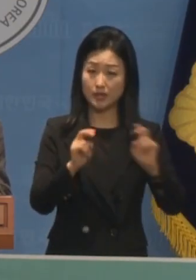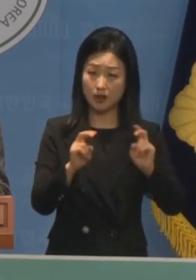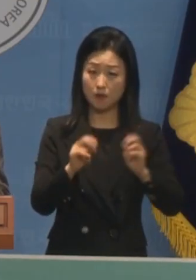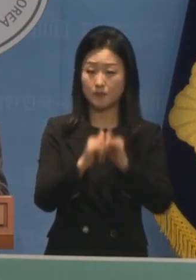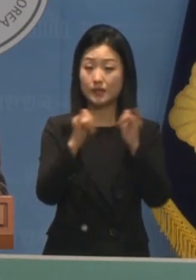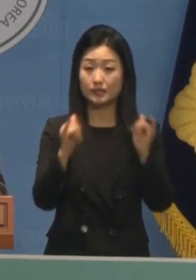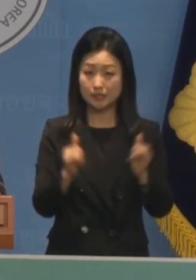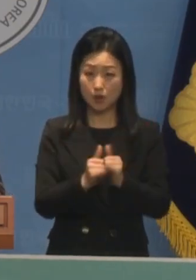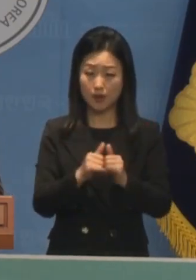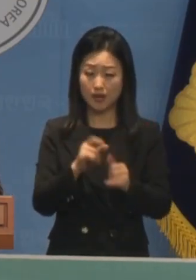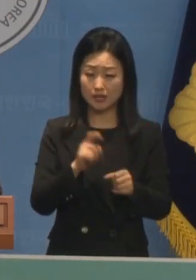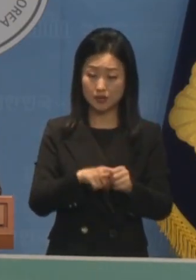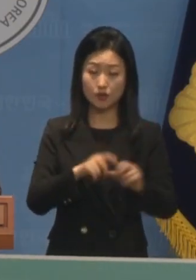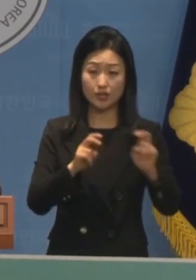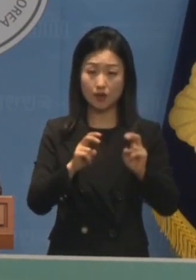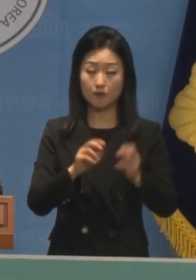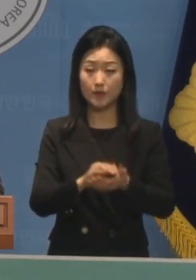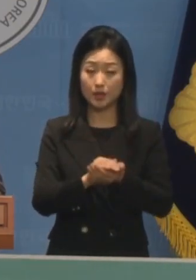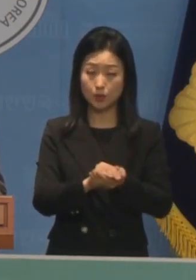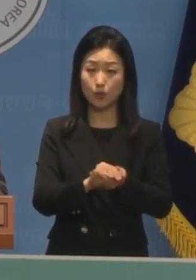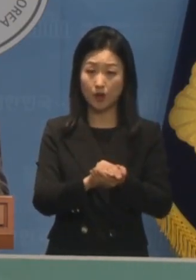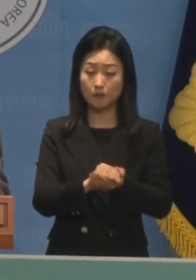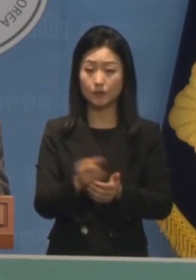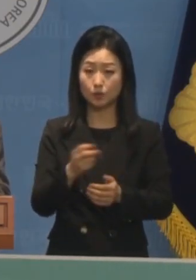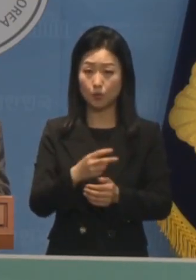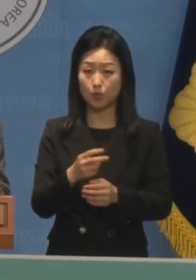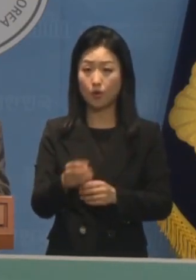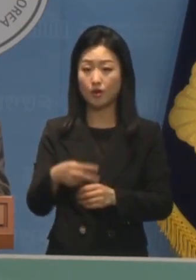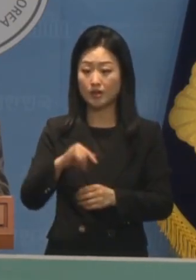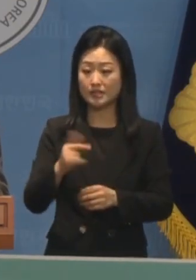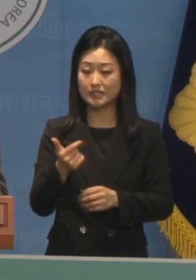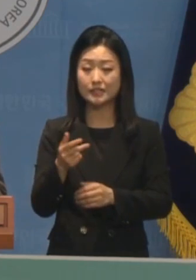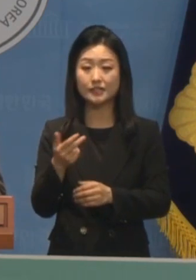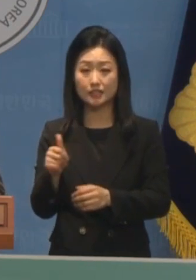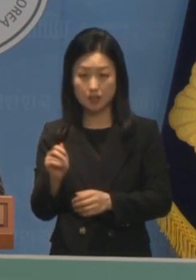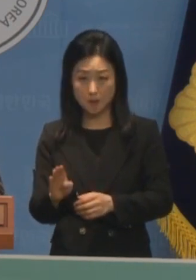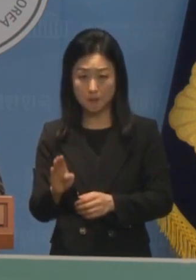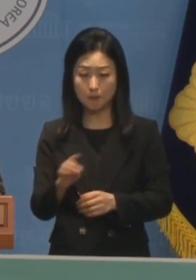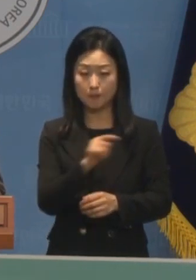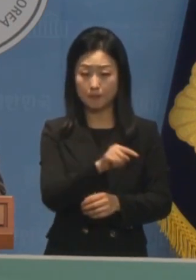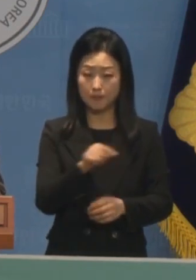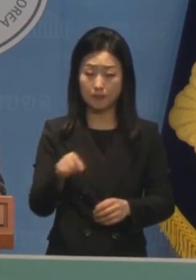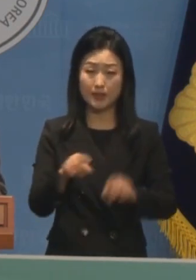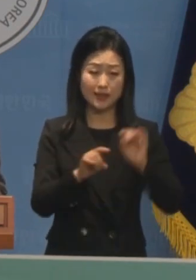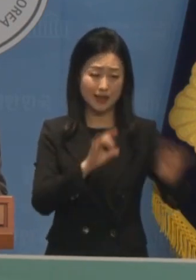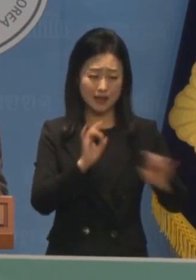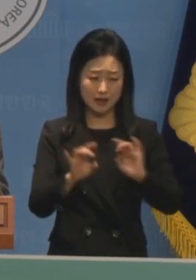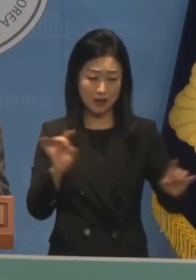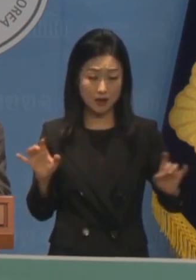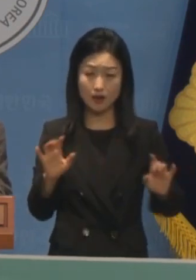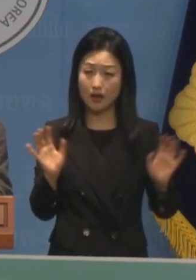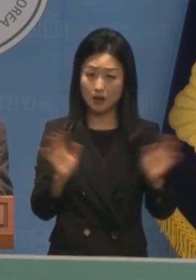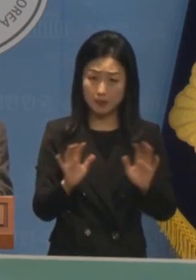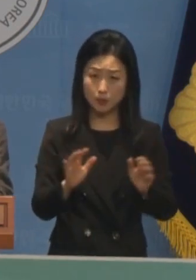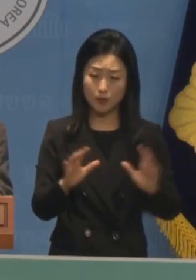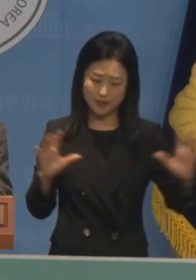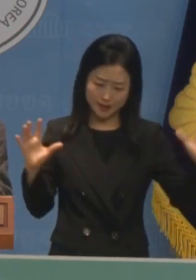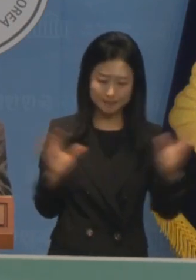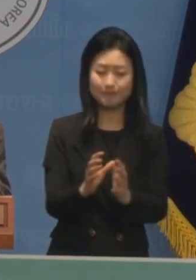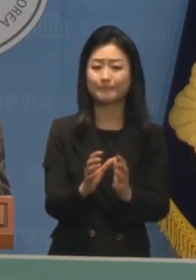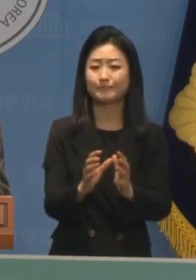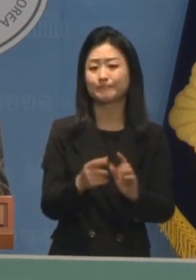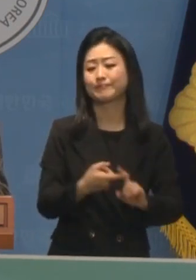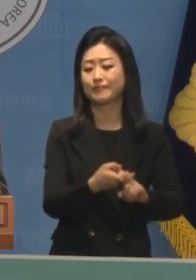기업, 농협, 신협 등 사회 연대 경제 조직들이 개별화되기보다는 사회의 변화를